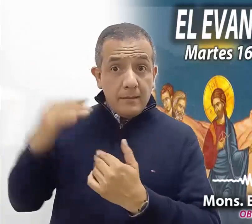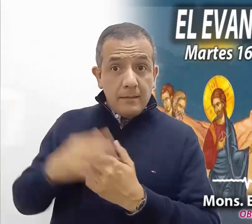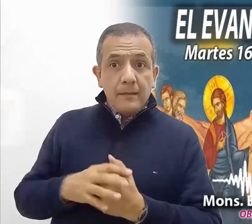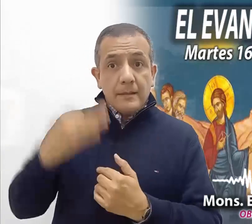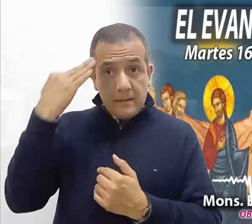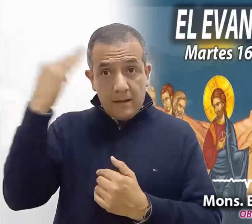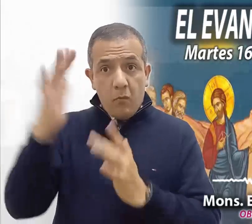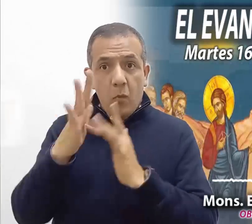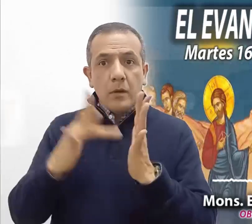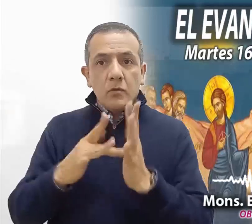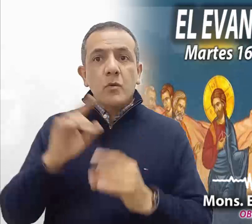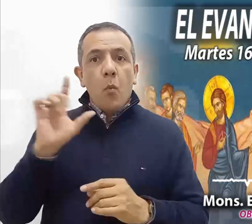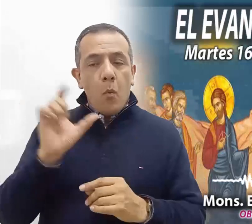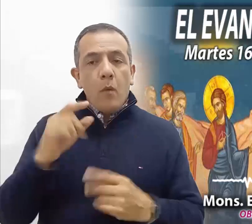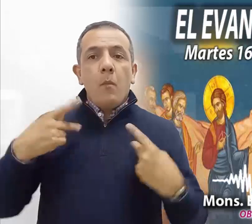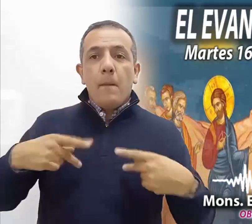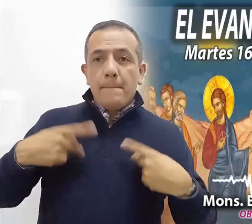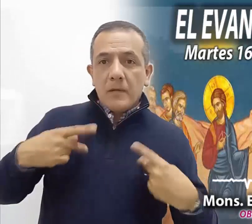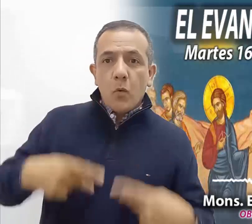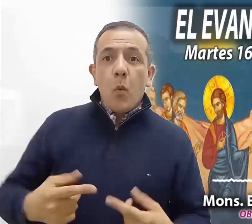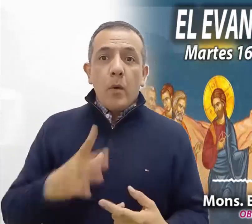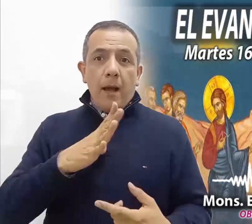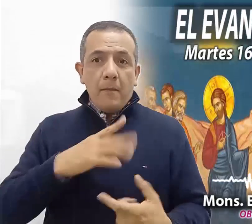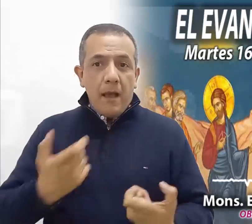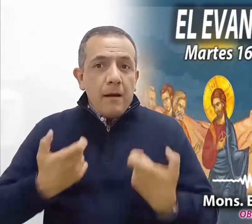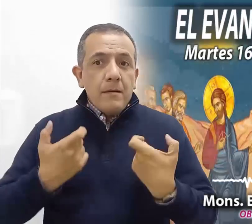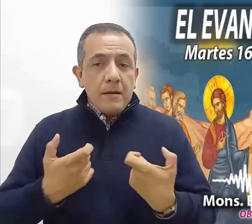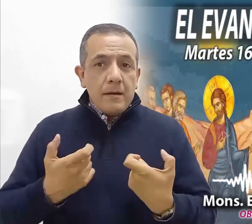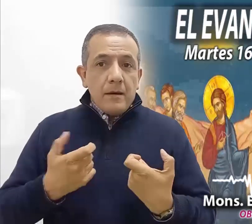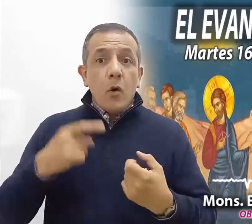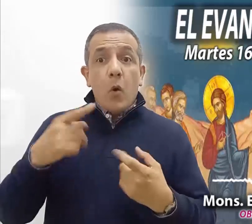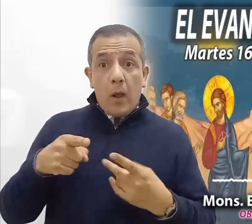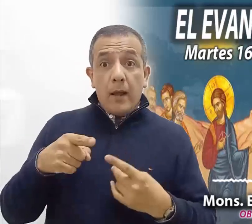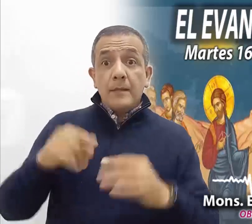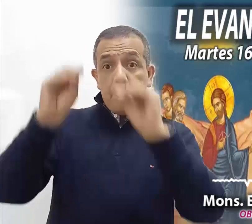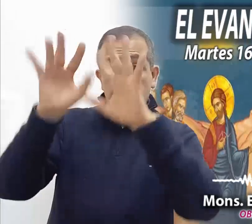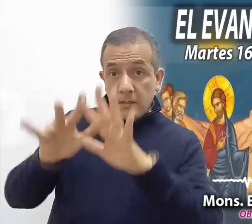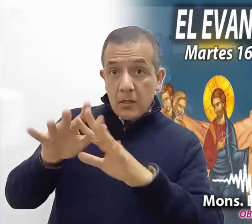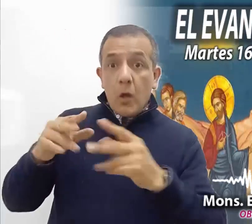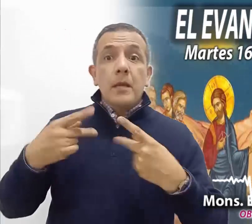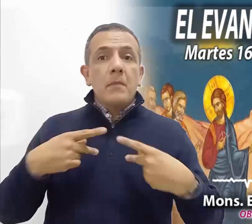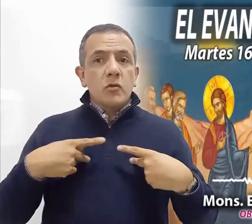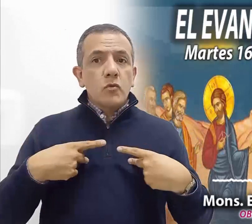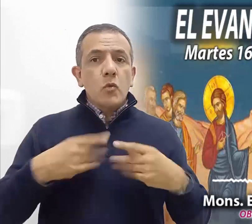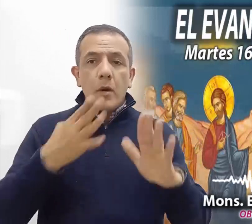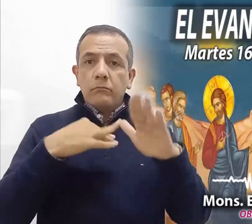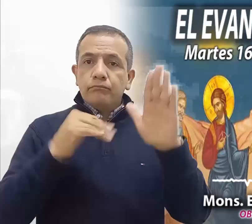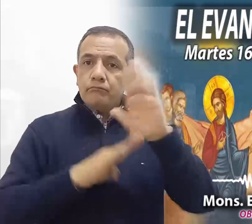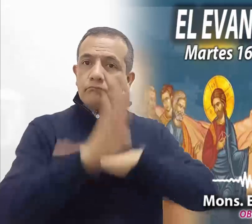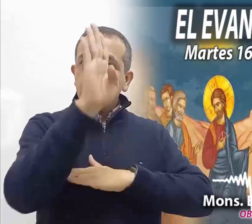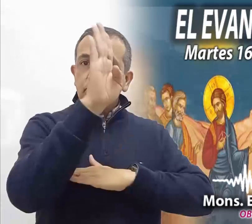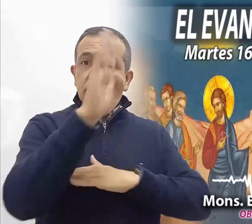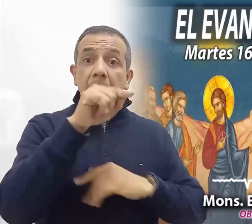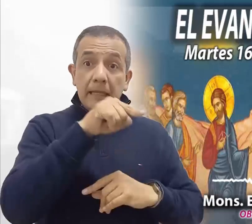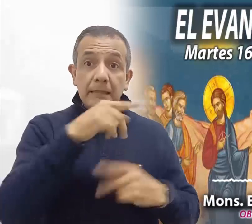Jesús, donde la riqueza se miraba como bendición y la prosperidad como signo de la rectitud de una persona,